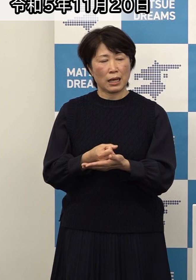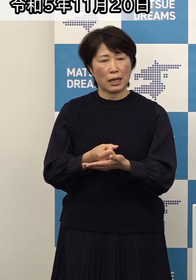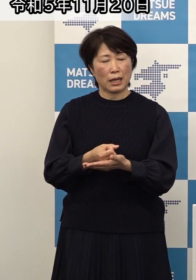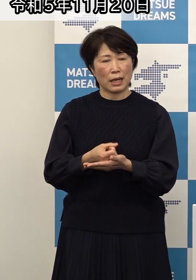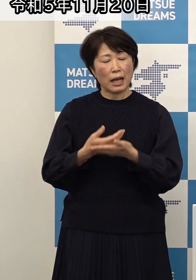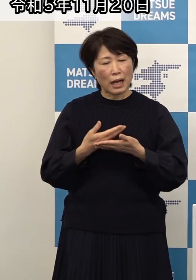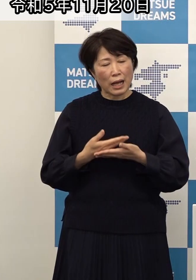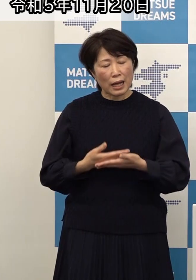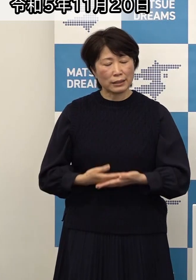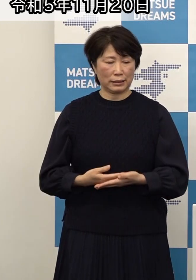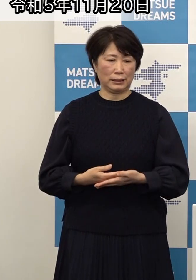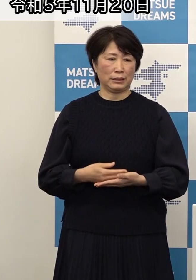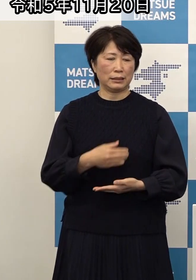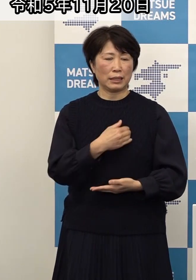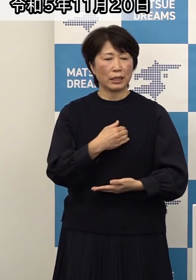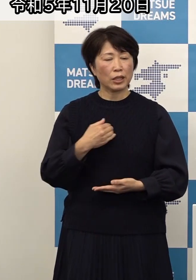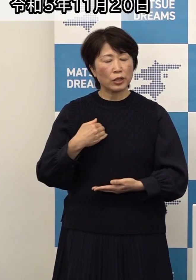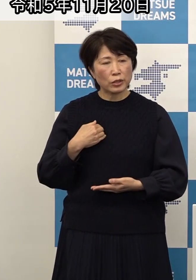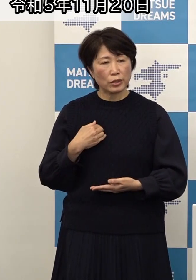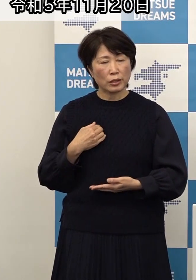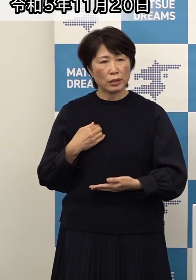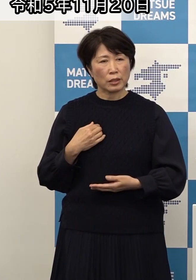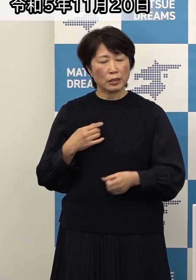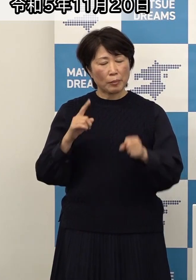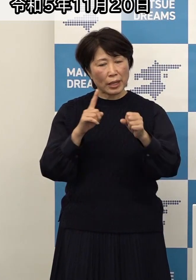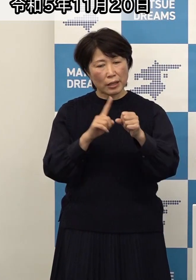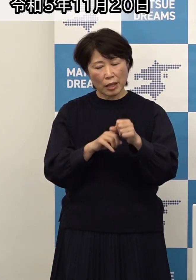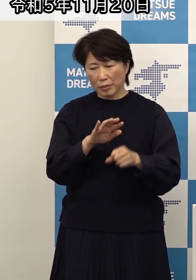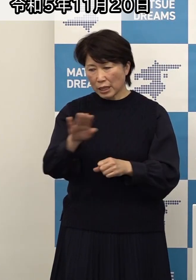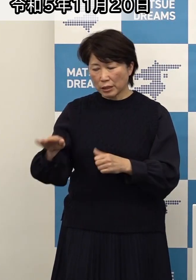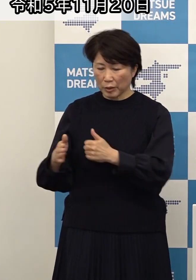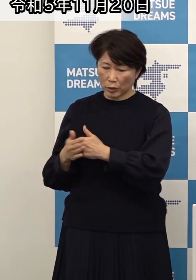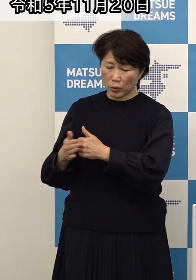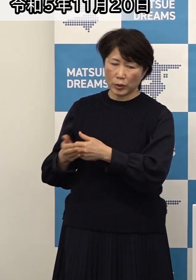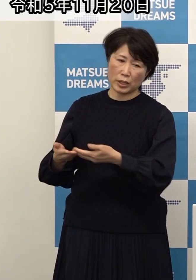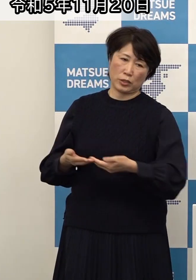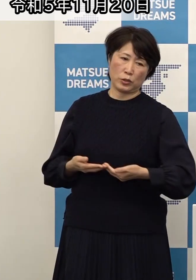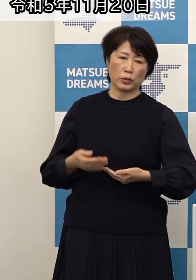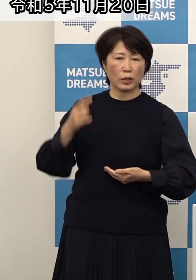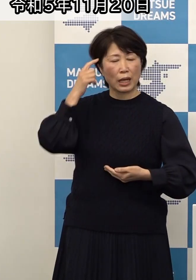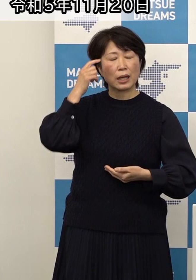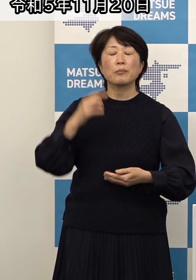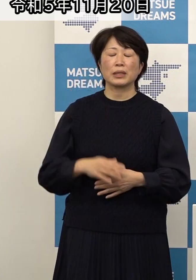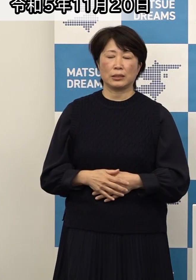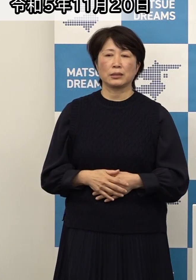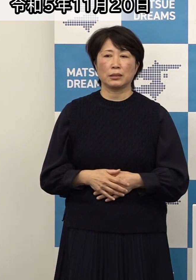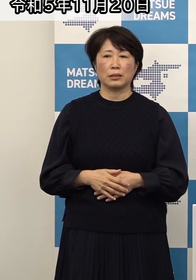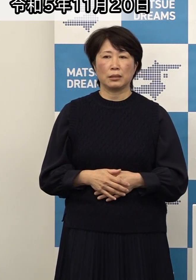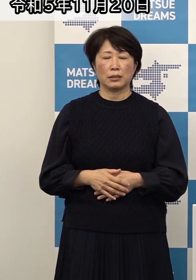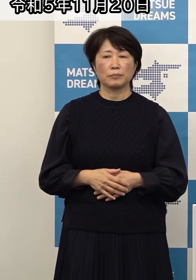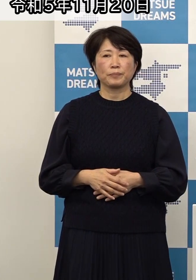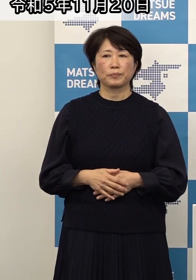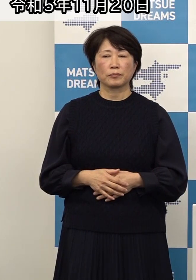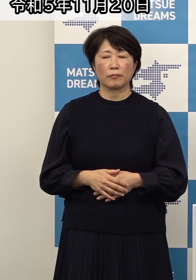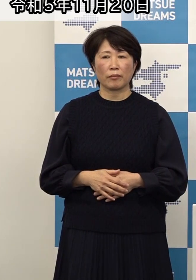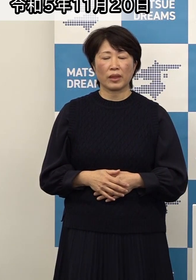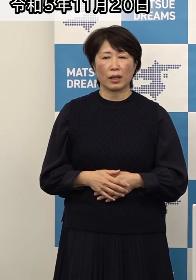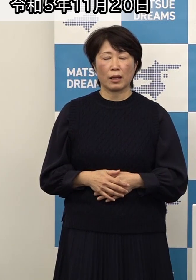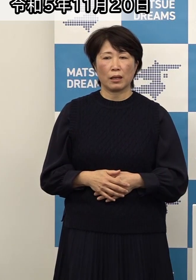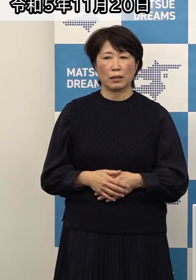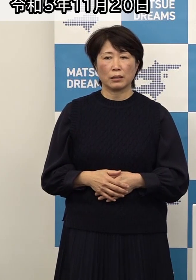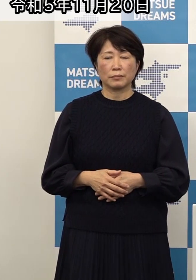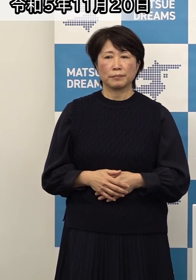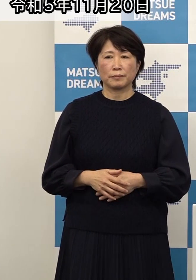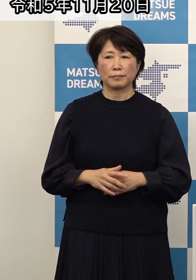皆さんのご協力がいるといった話をさせていただこうと考えているところです。 市長から、選定委員会の方にそうい